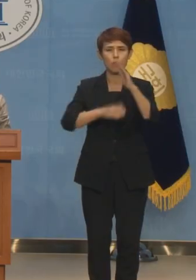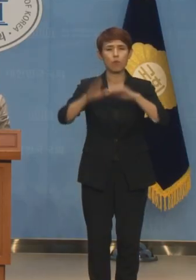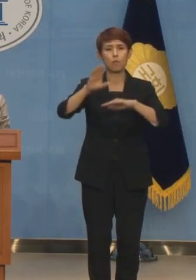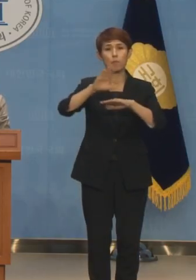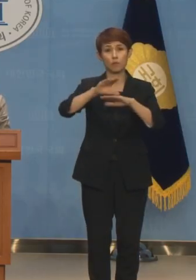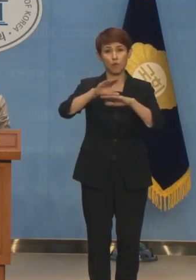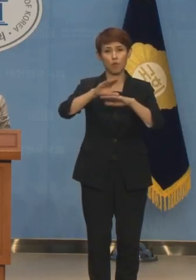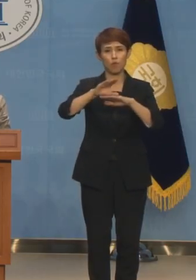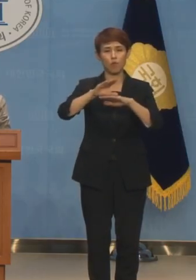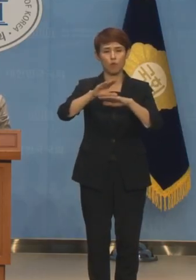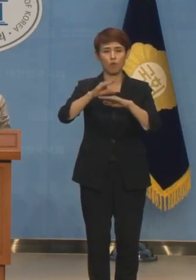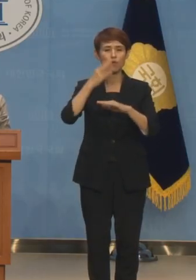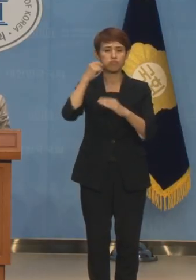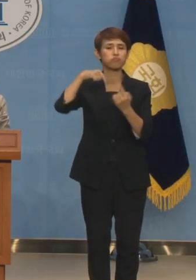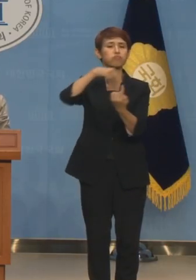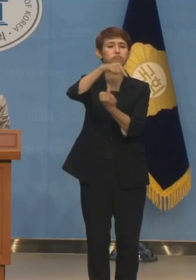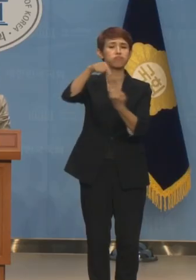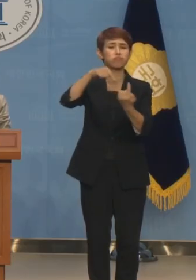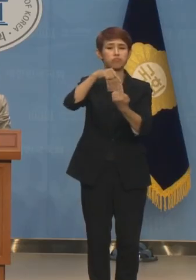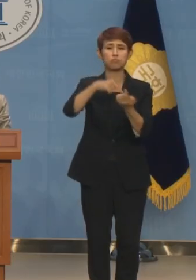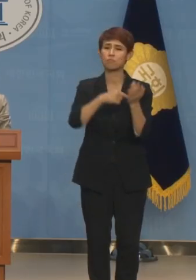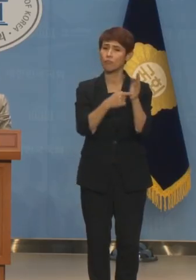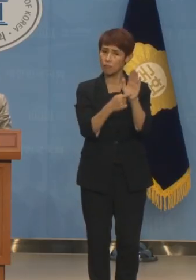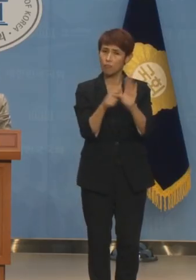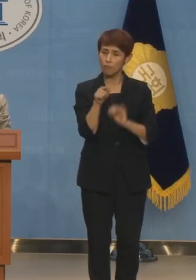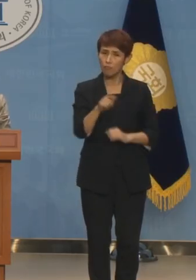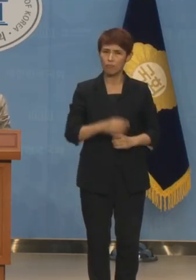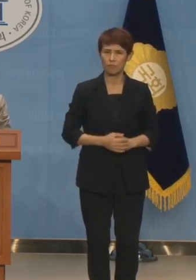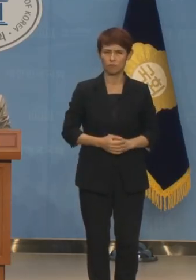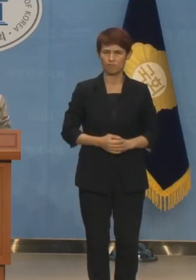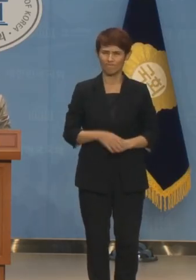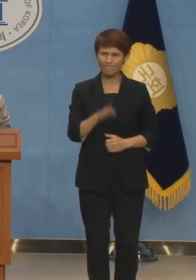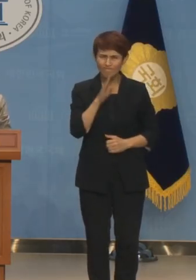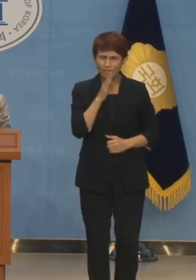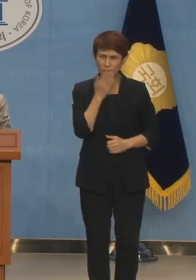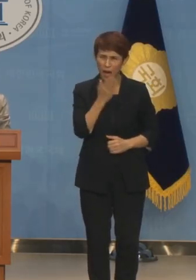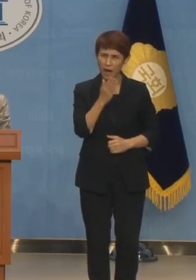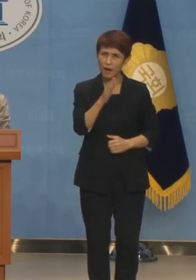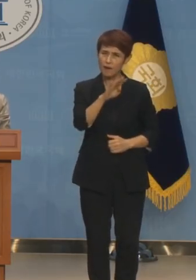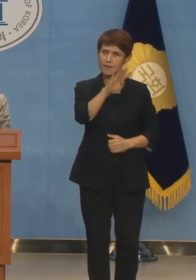공영방송의 정상화라고 합니다. 과연 그럴까요?